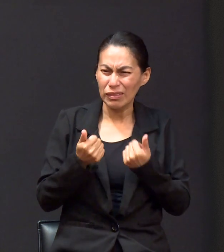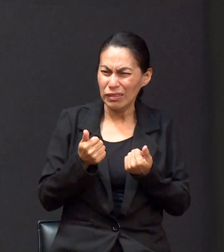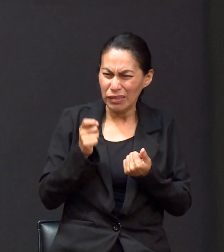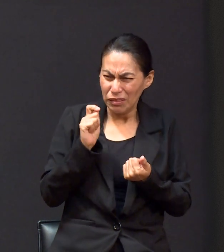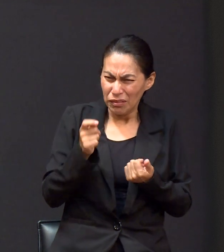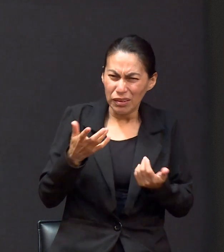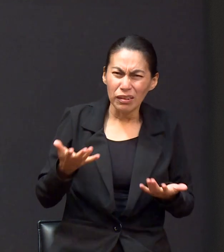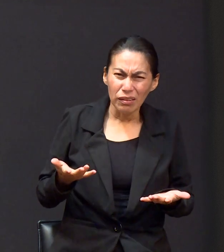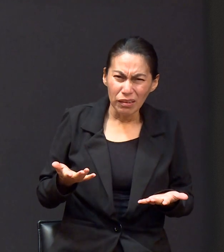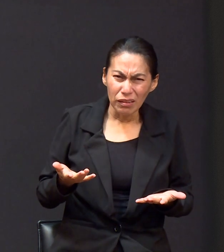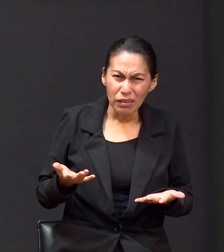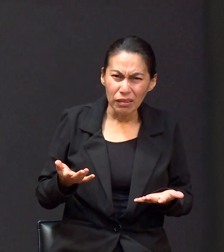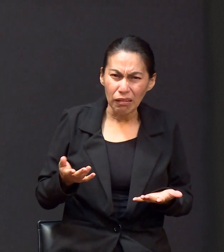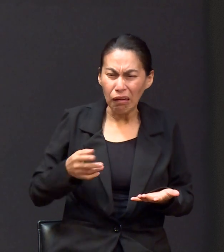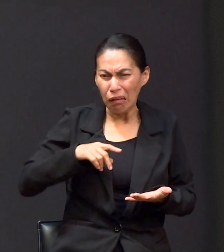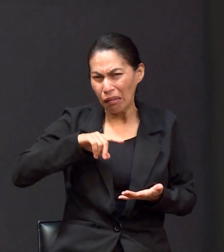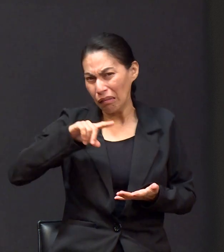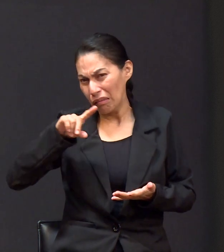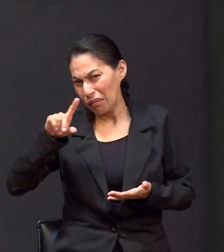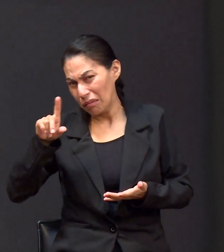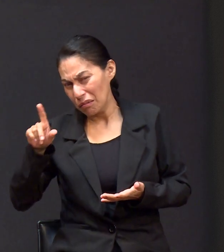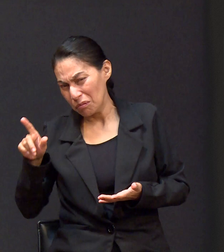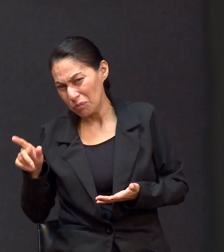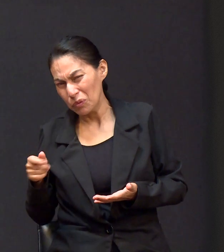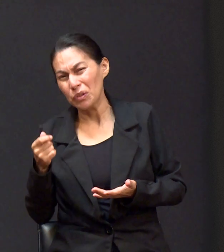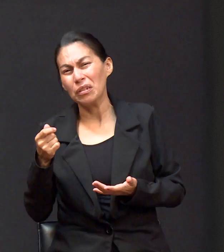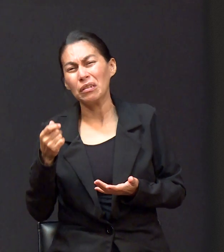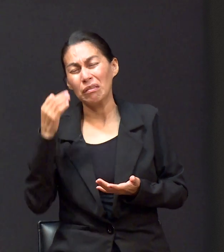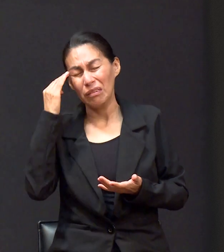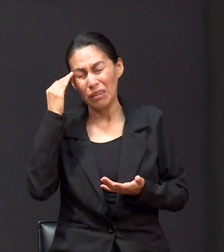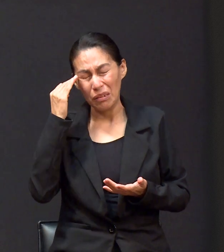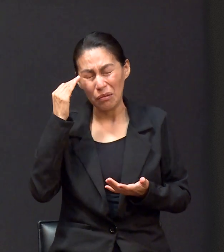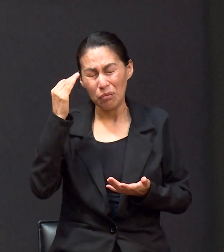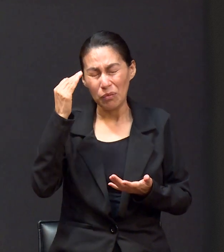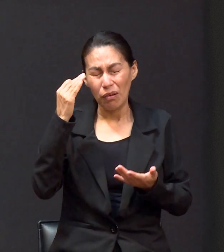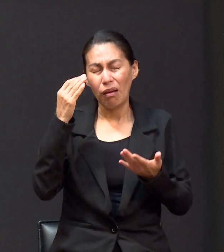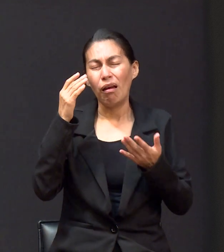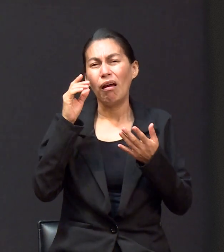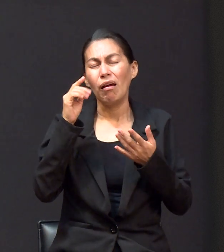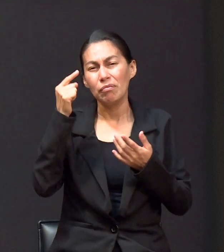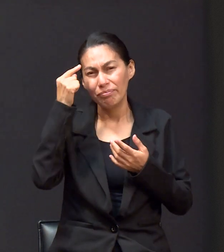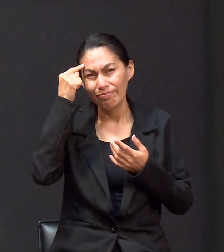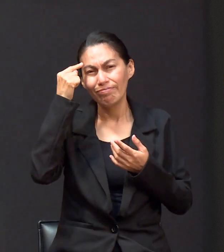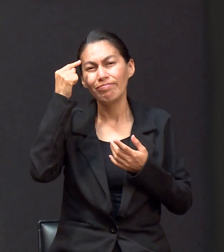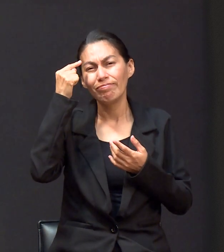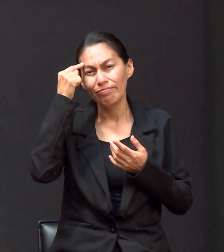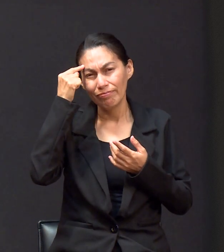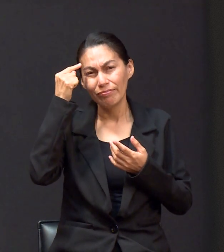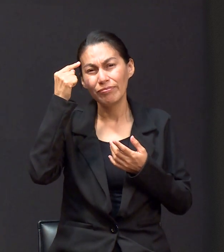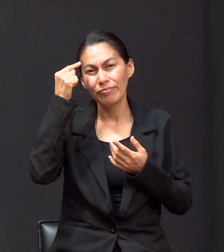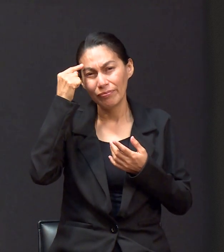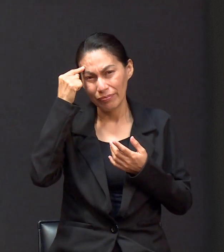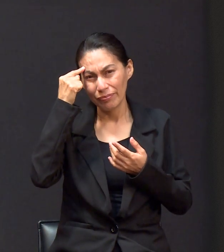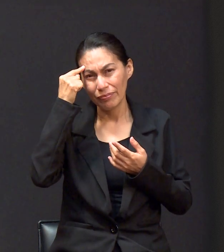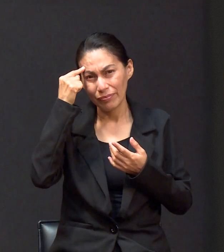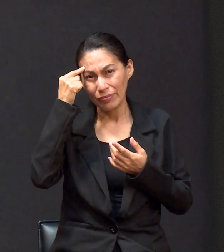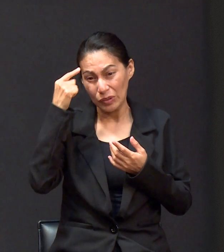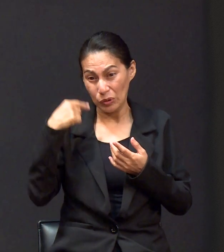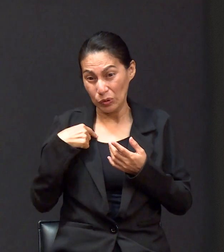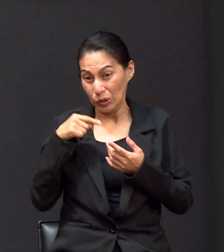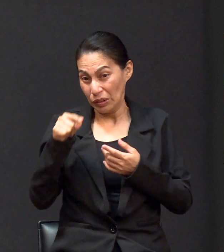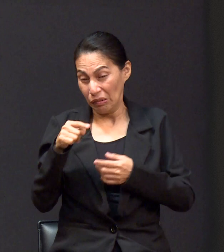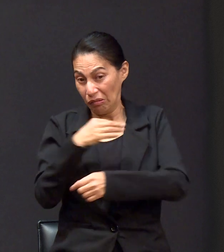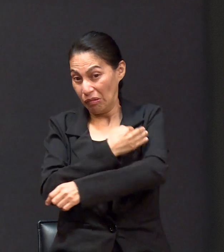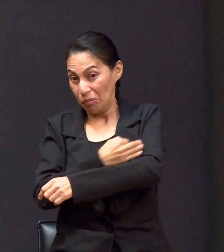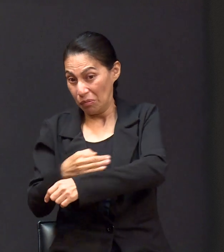Entonces no lo entiendes. Hasta que después, con el paso del tiempo, lo vas pensando que